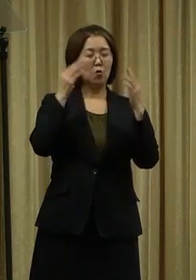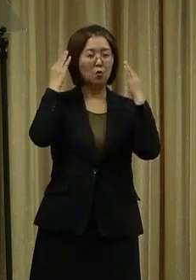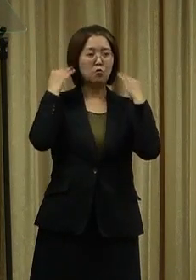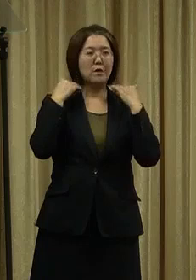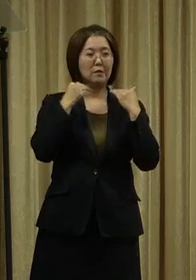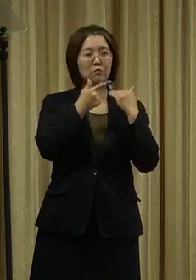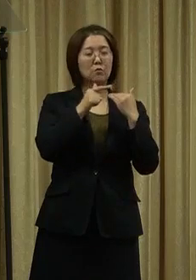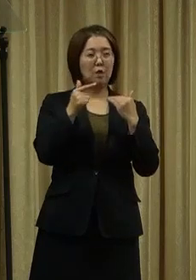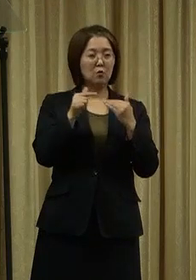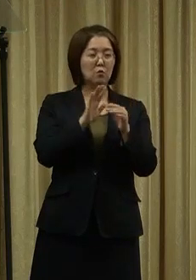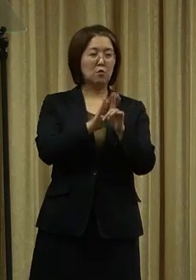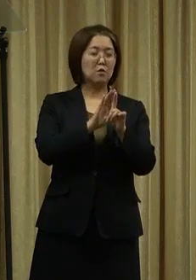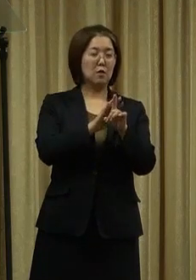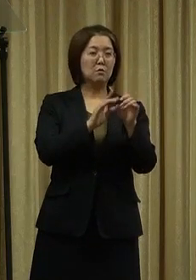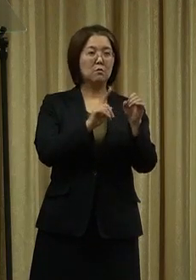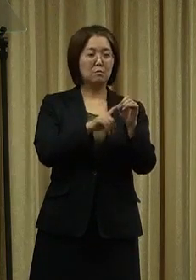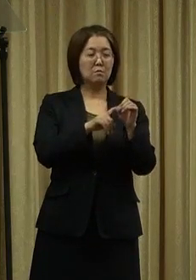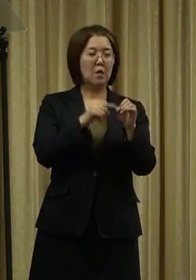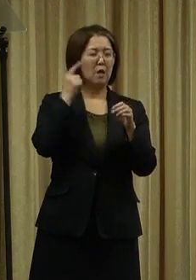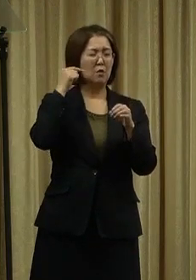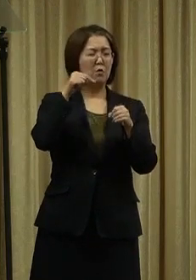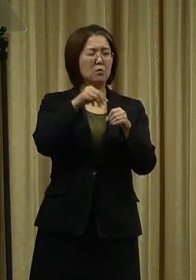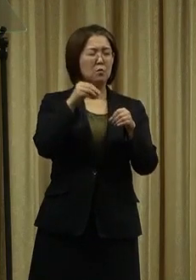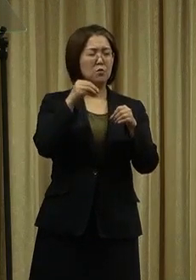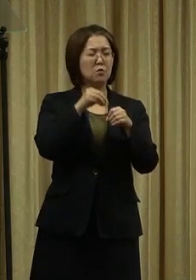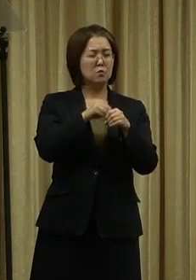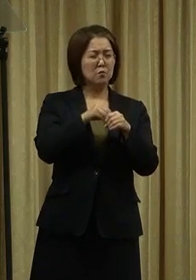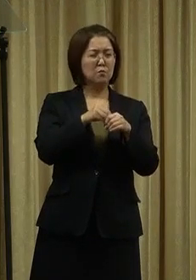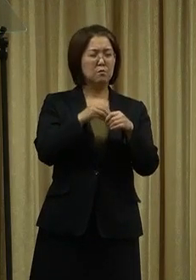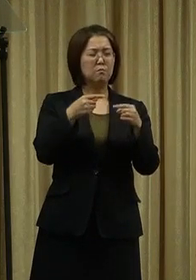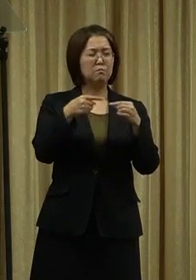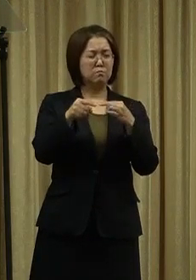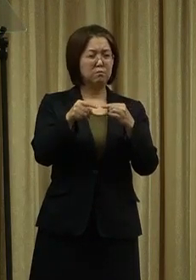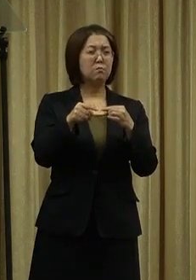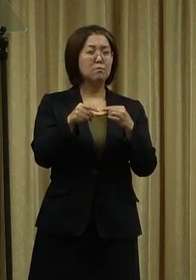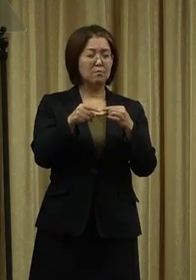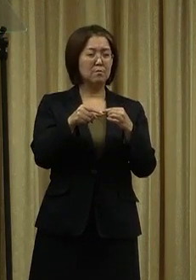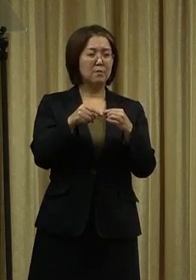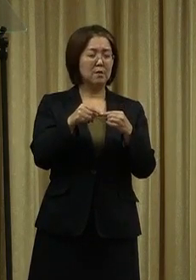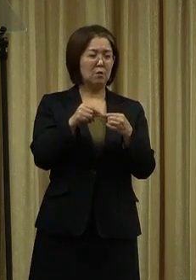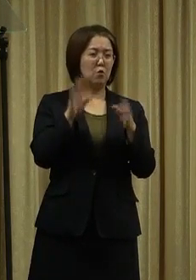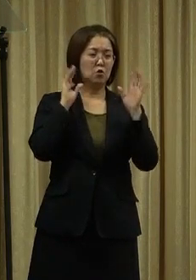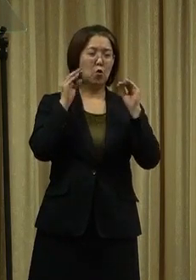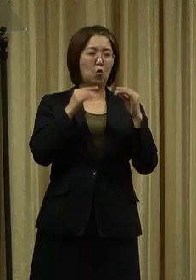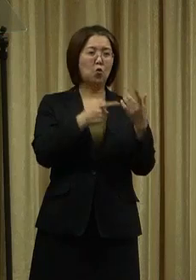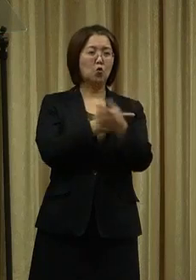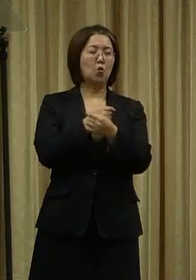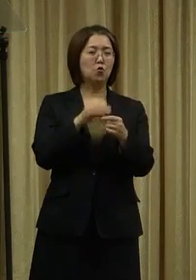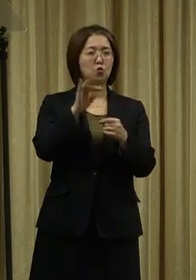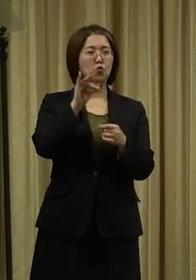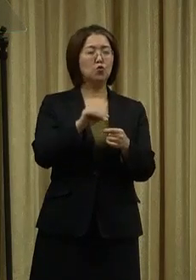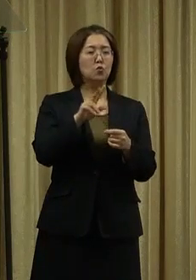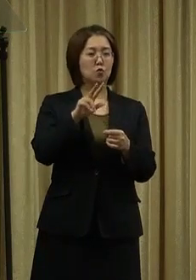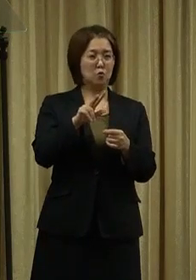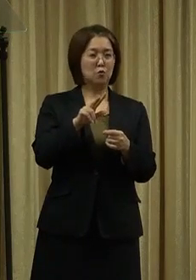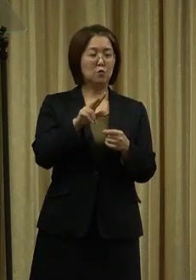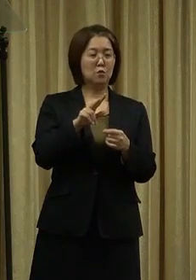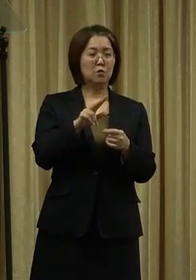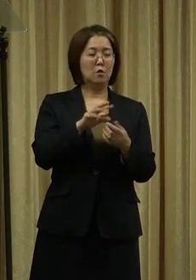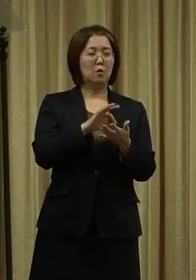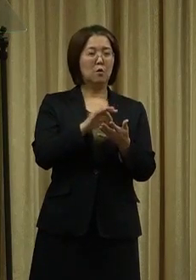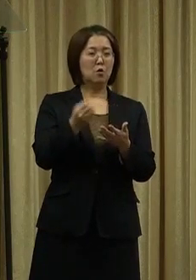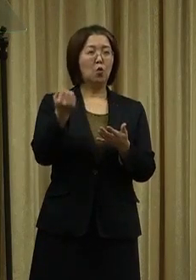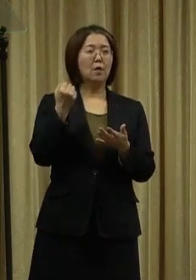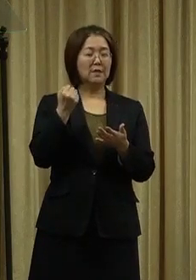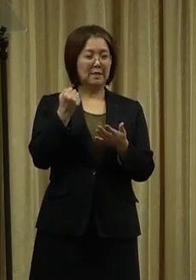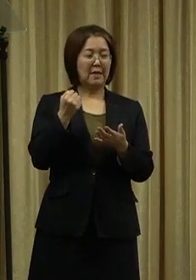か、脳卒中急性期医療機関での医療情報共有ツールの導入を支援し、医療提供体制を強